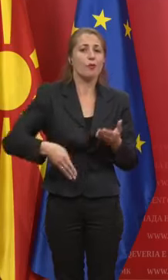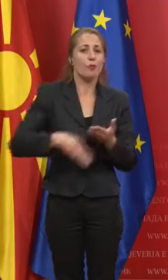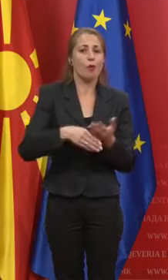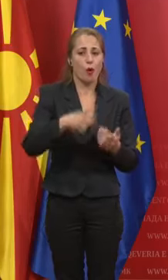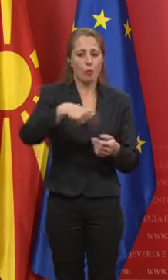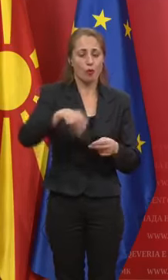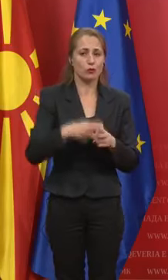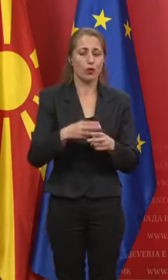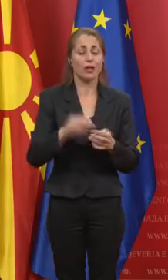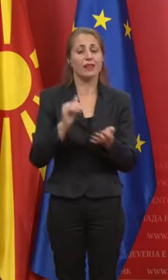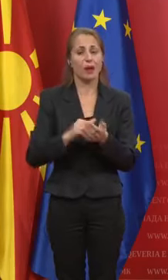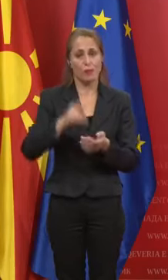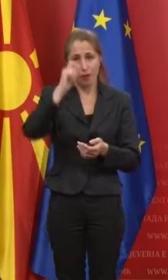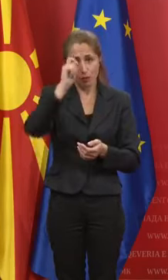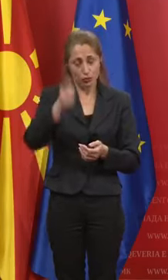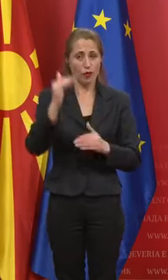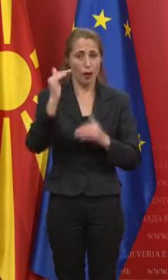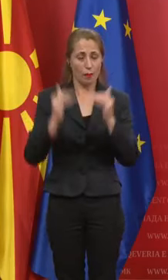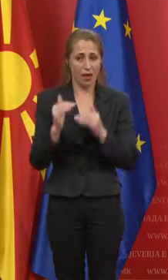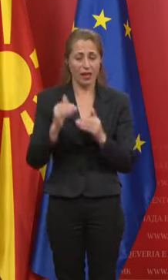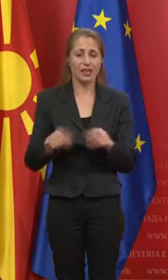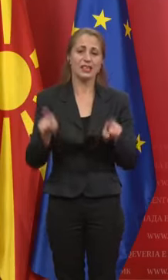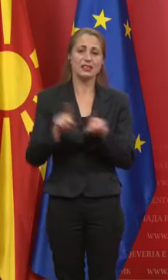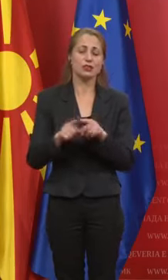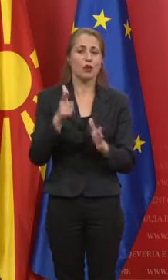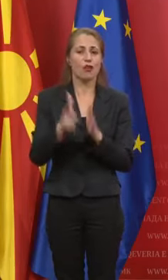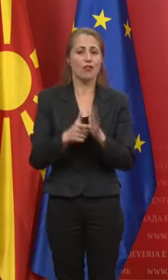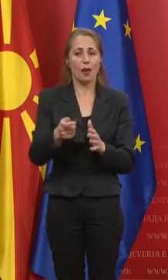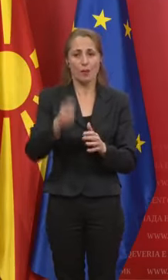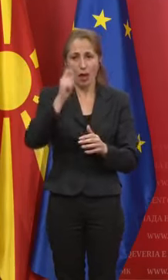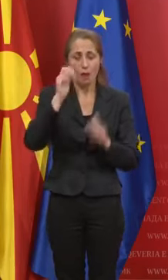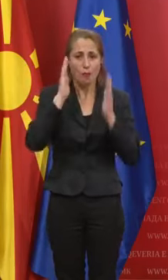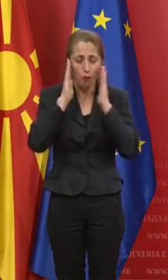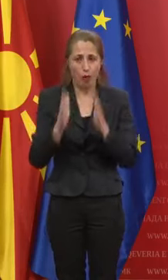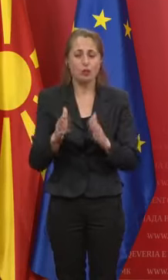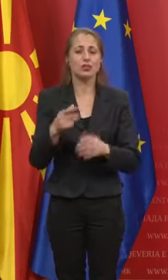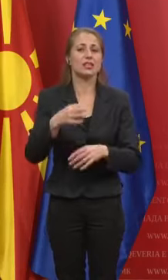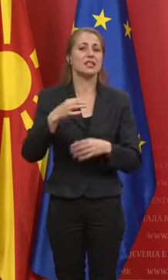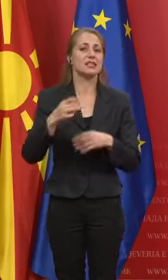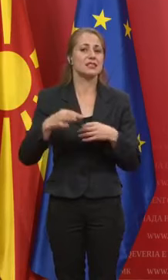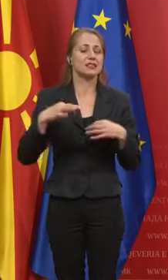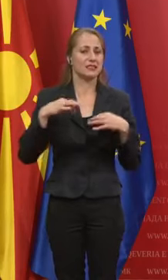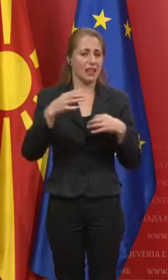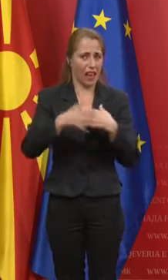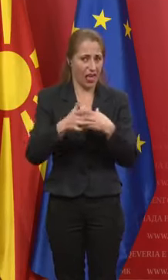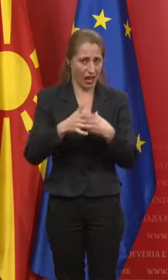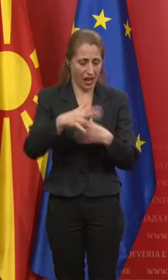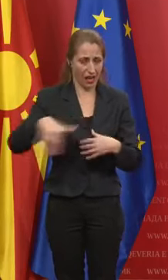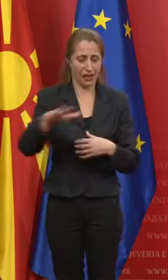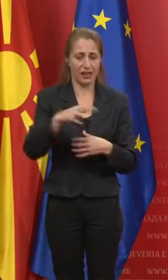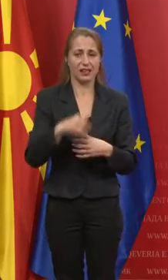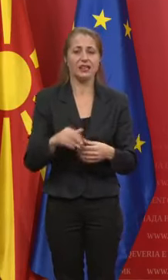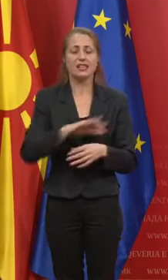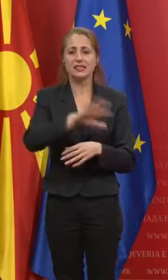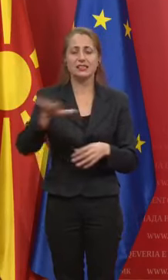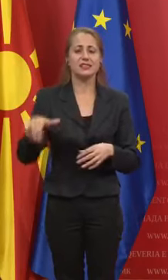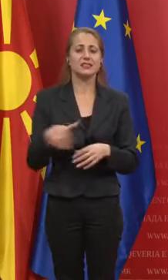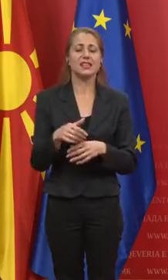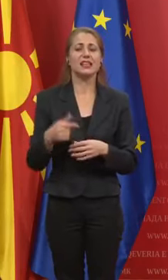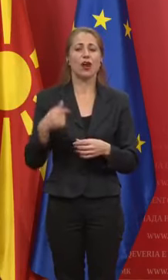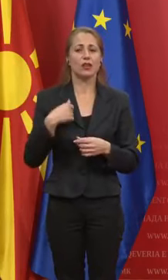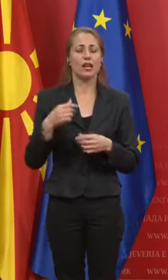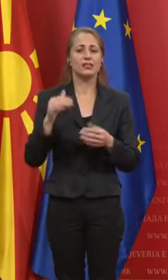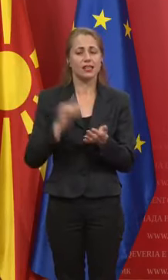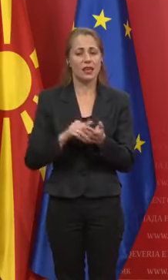почитуваме мерките, бидејќи тоа значи истовремено и почит кон здравствените работници. Секој од нас мора да разбере